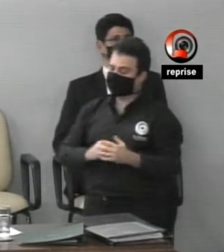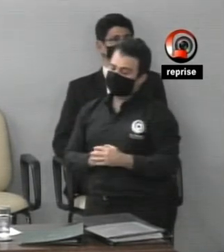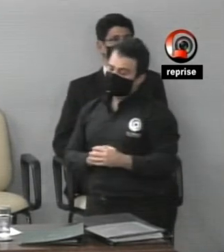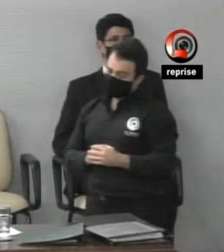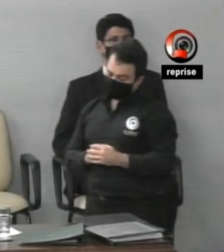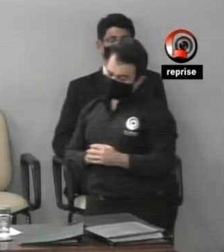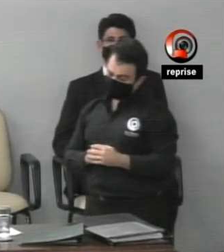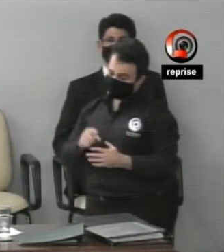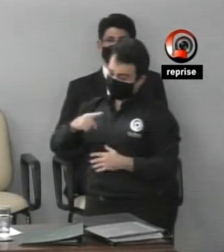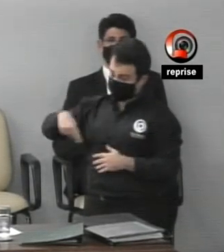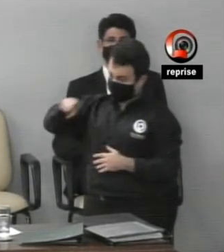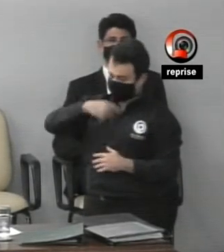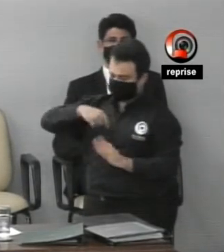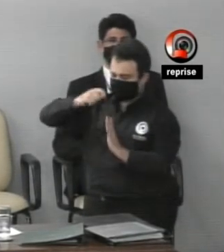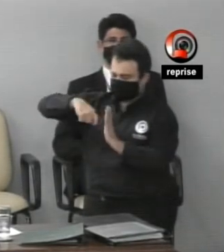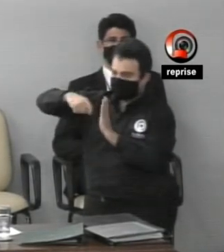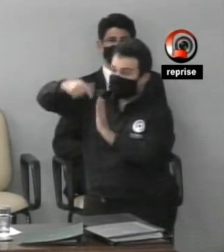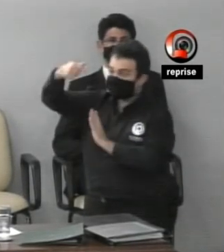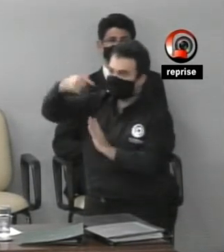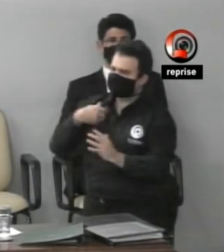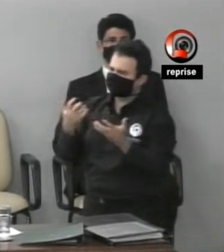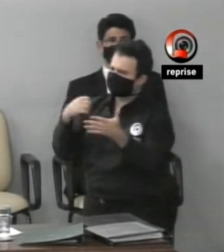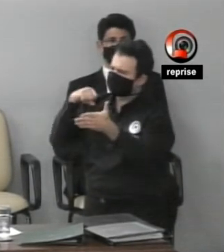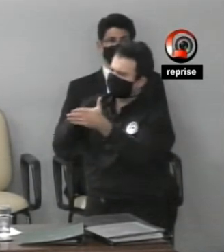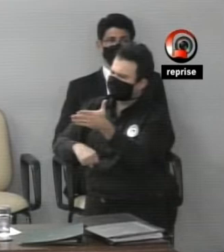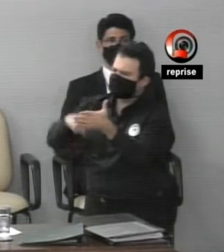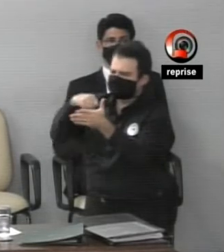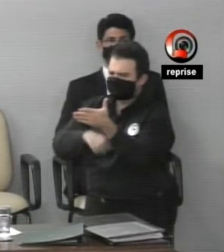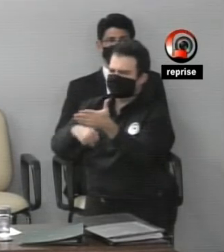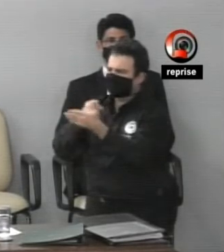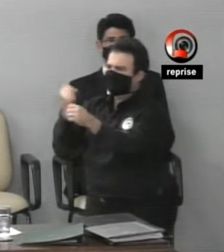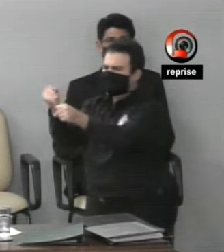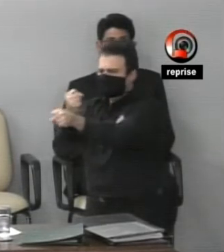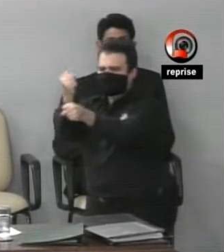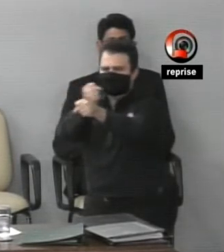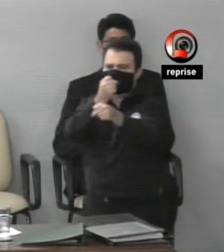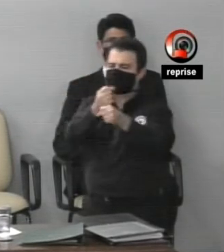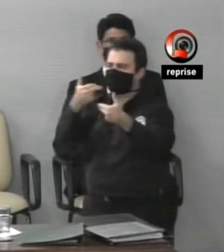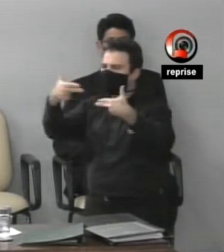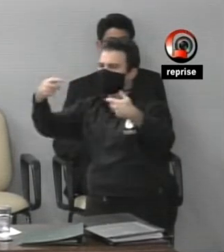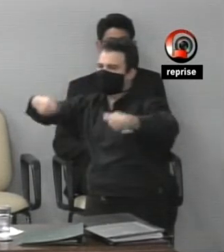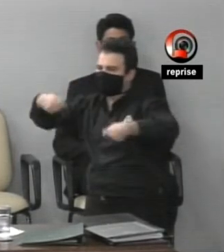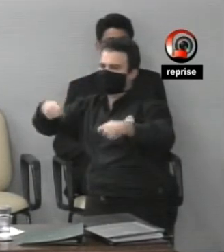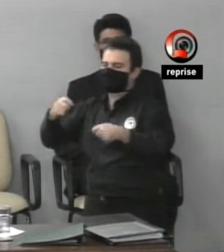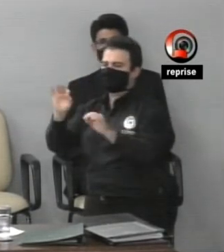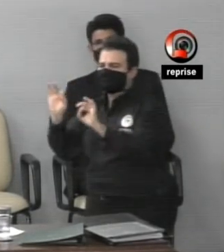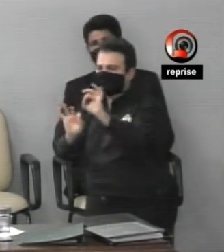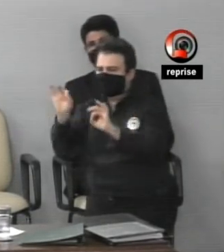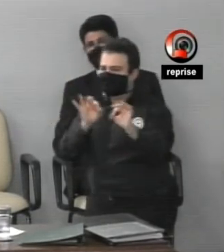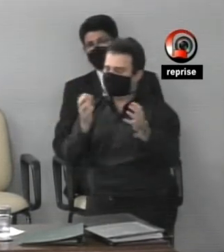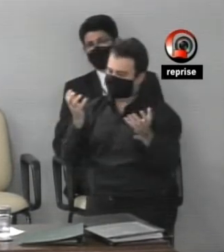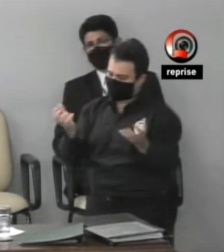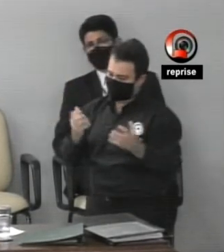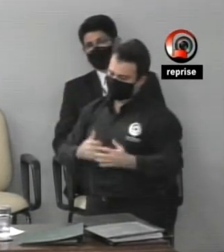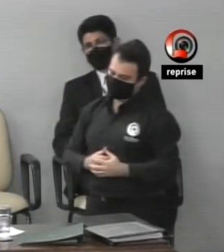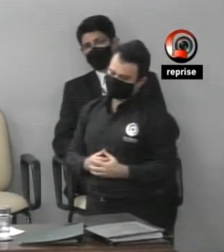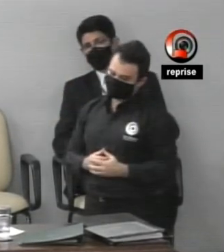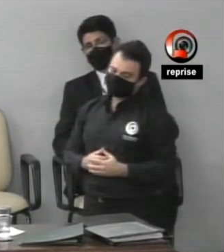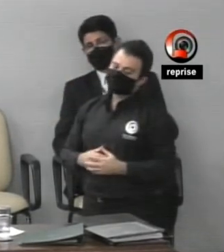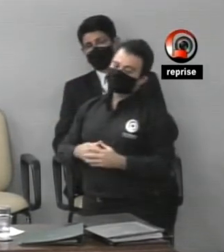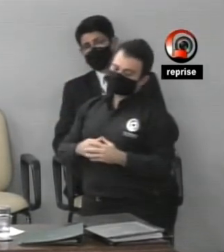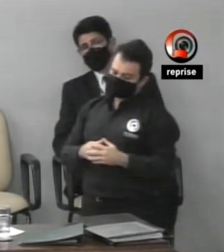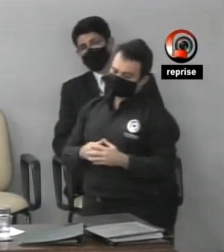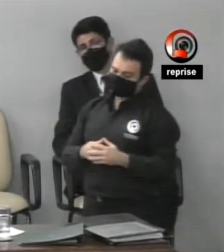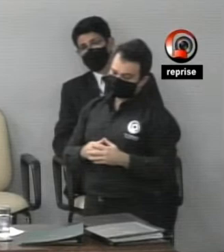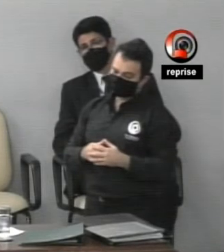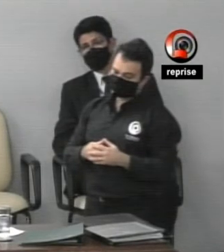luta para a gente conseguir reverter essa situação. Então, nós trabalhávamos com um cenário que as aulas retornariam a partir do